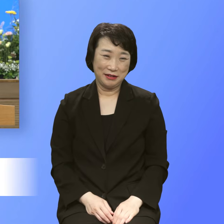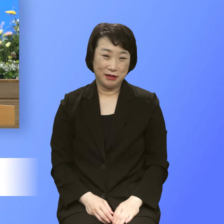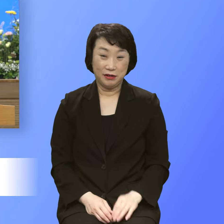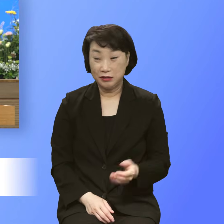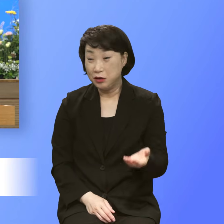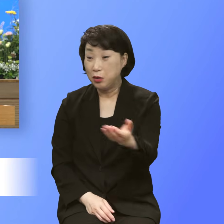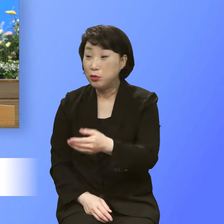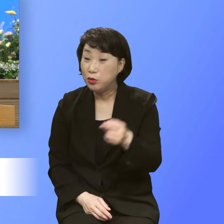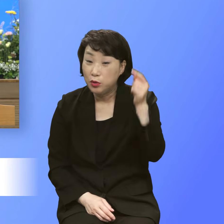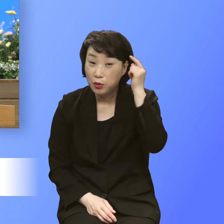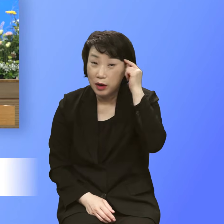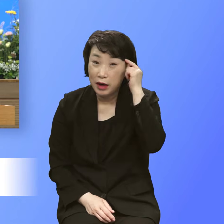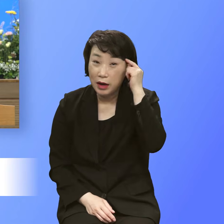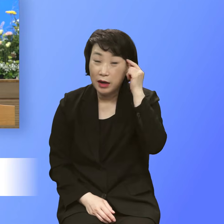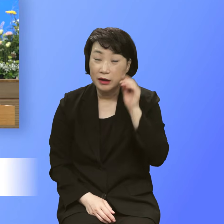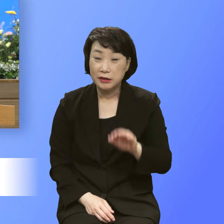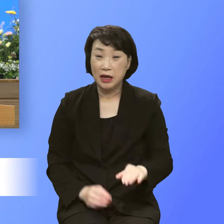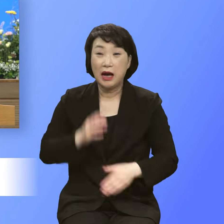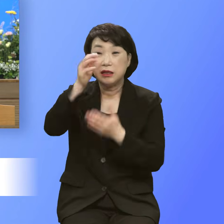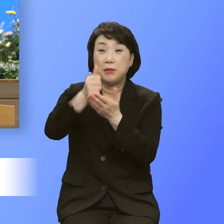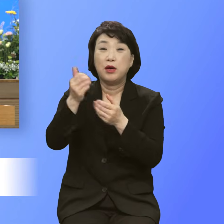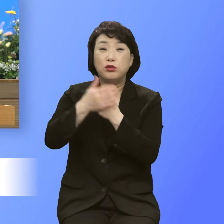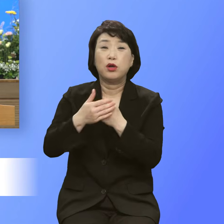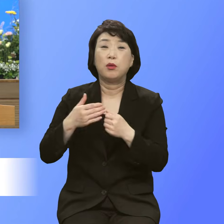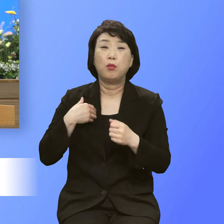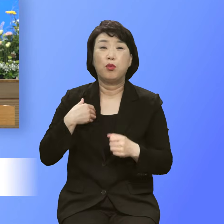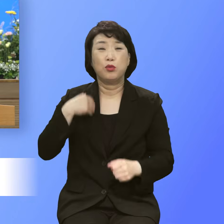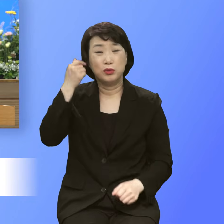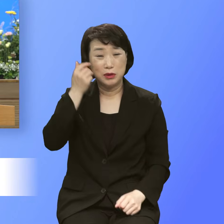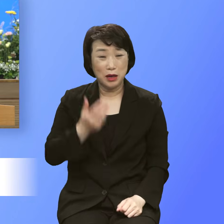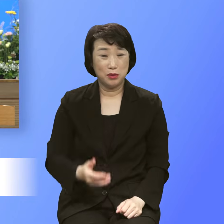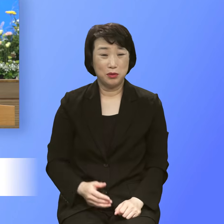근데 어째서 하나님은 은혜를 모를까?